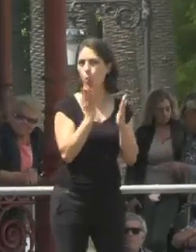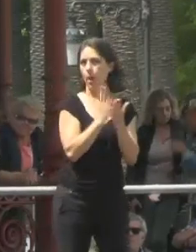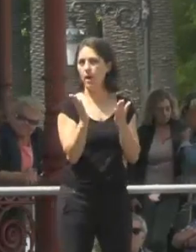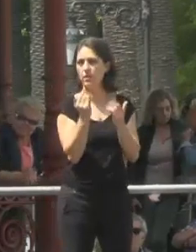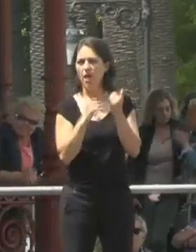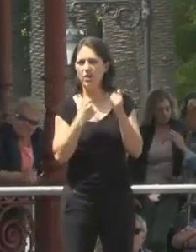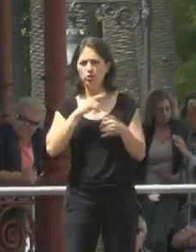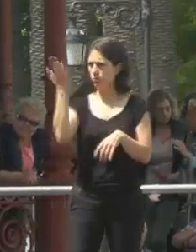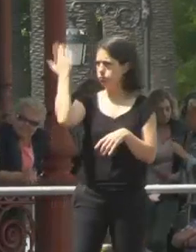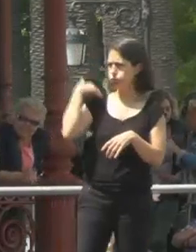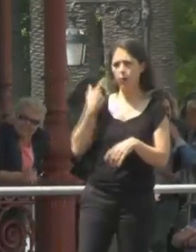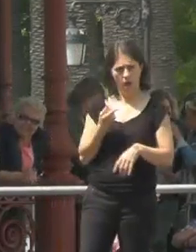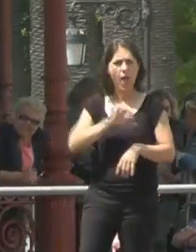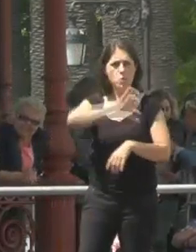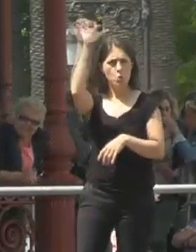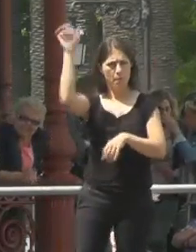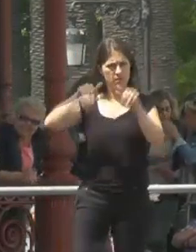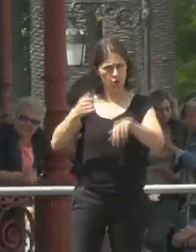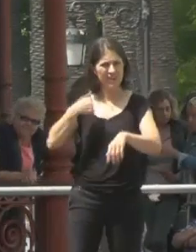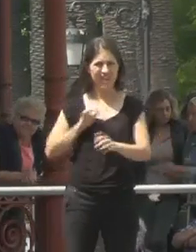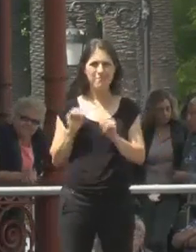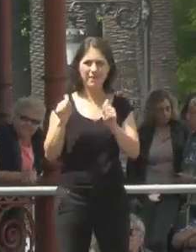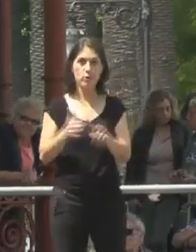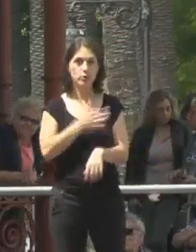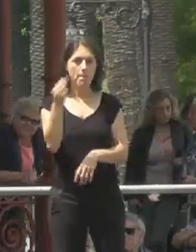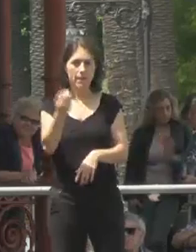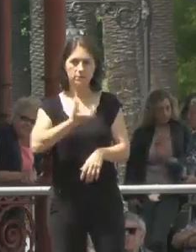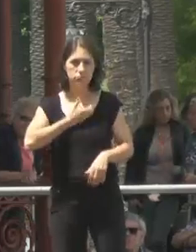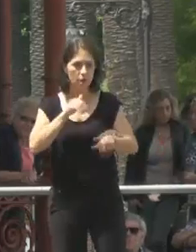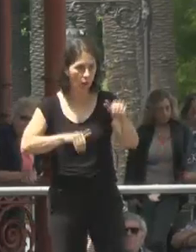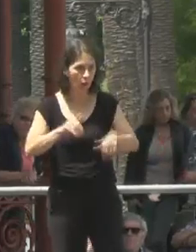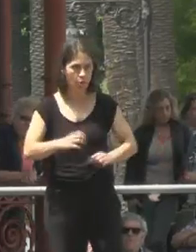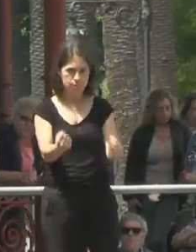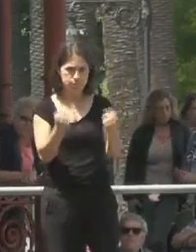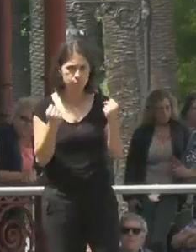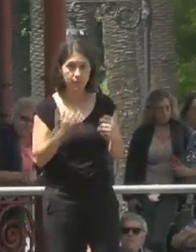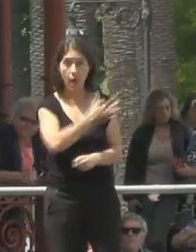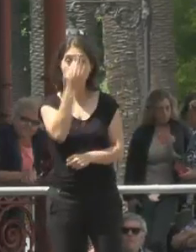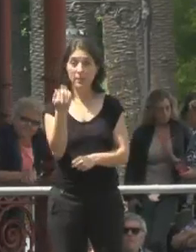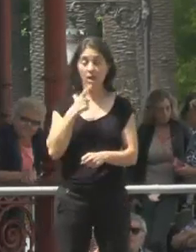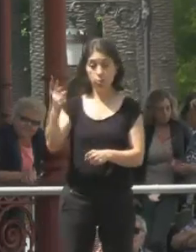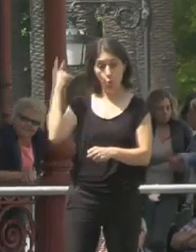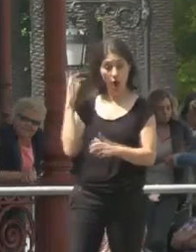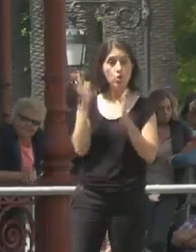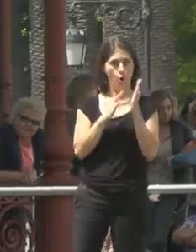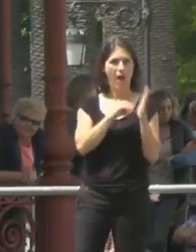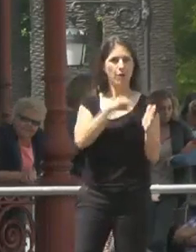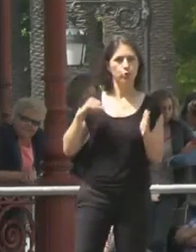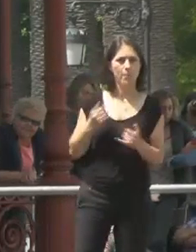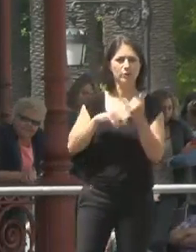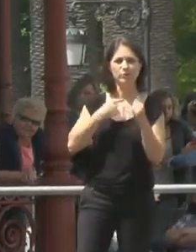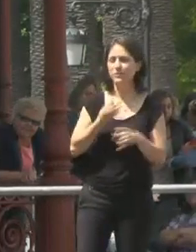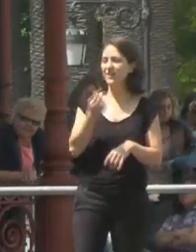mucho antes, ya en las europeas, pero sobre todo con fuerza en las municipales y en las autonómicas que se celebraron hace un año. Aquel día reímos,